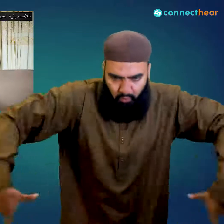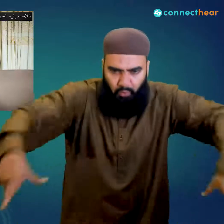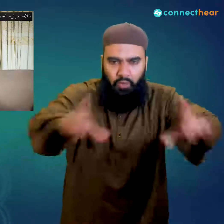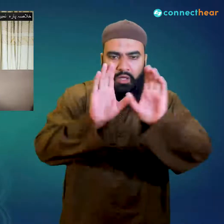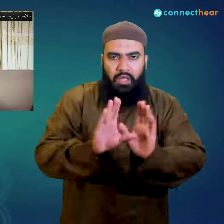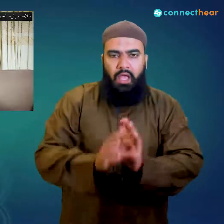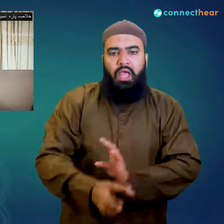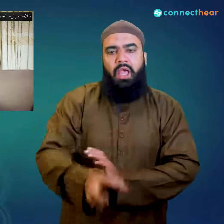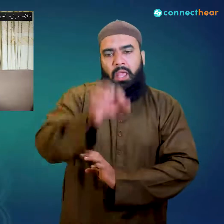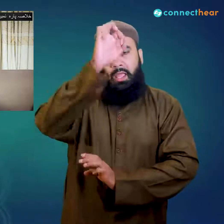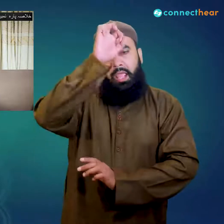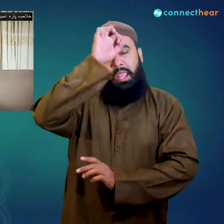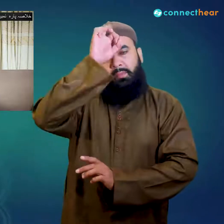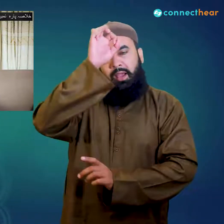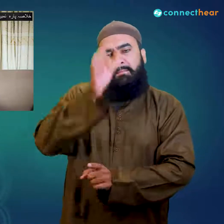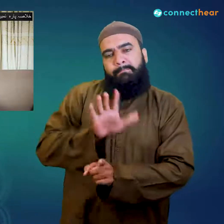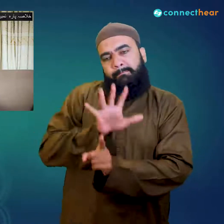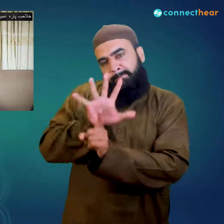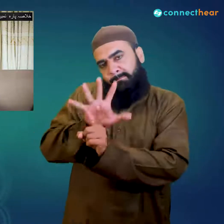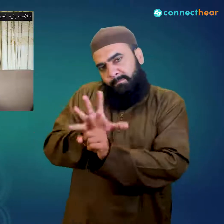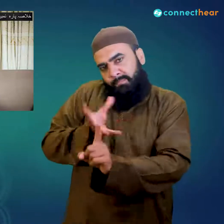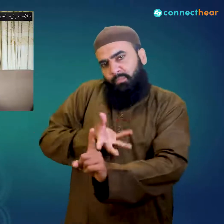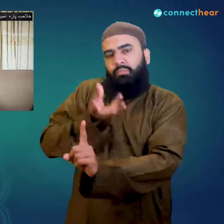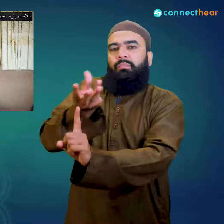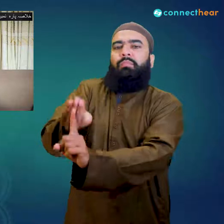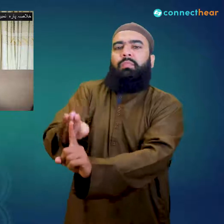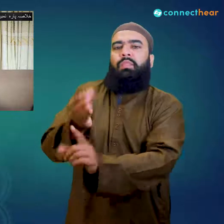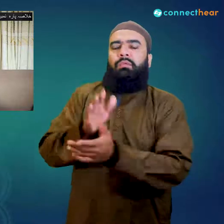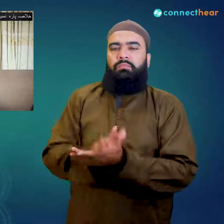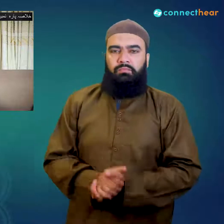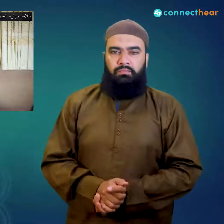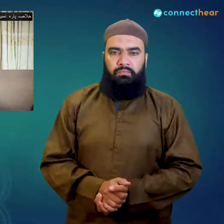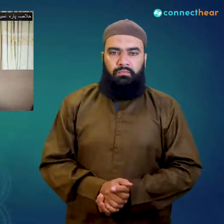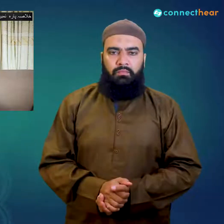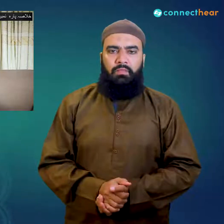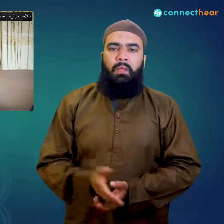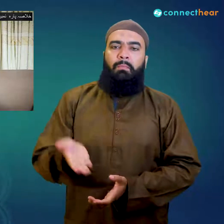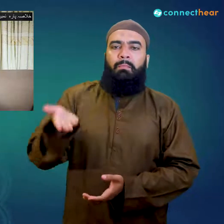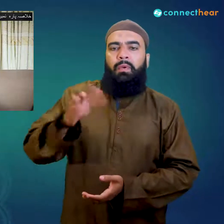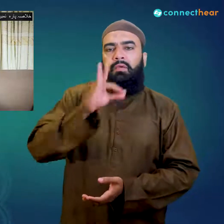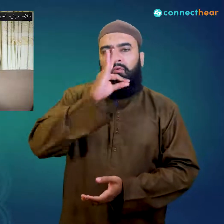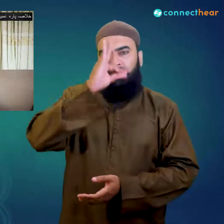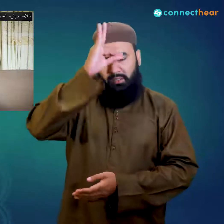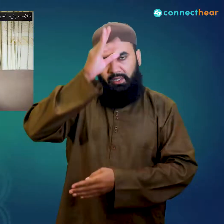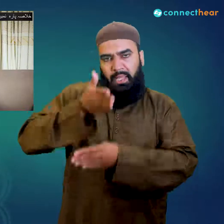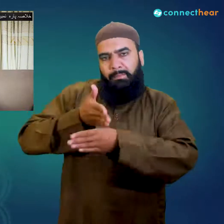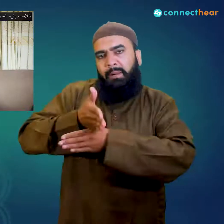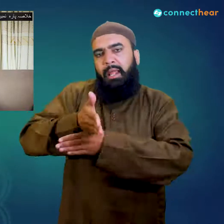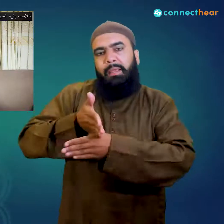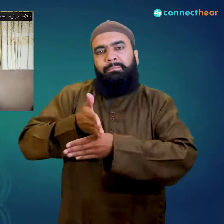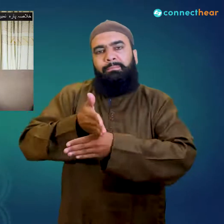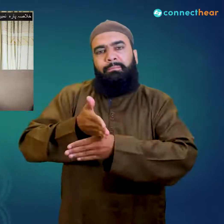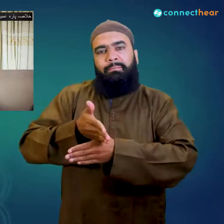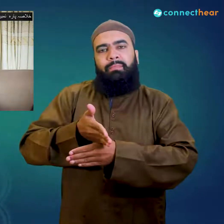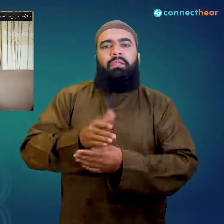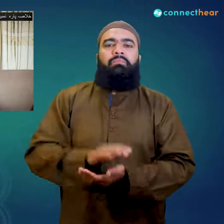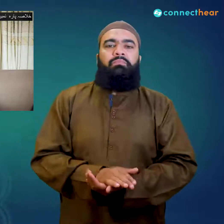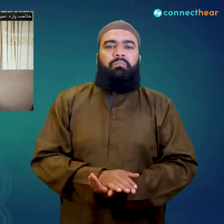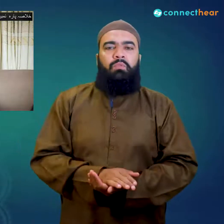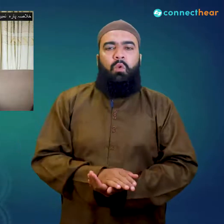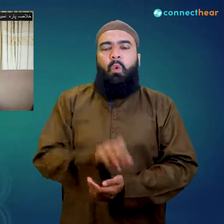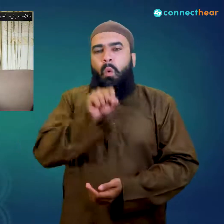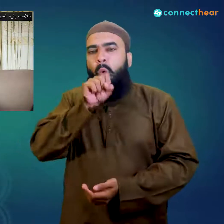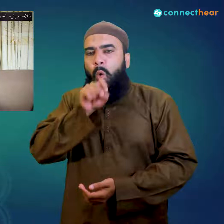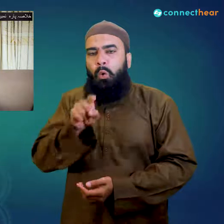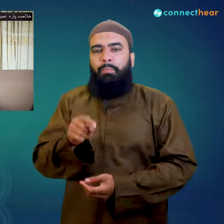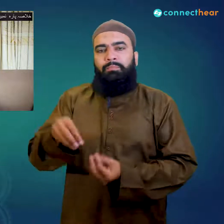کے امام بن گئے ہیں، مقتدا اور ہادی بن گئے ہیں، پیشوا بن گئے ہیں۔ پھر ابراہیم علیہ الصلوۃ والسلام کو اللہ رب